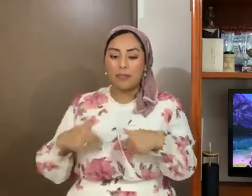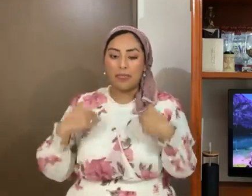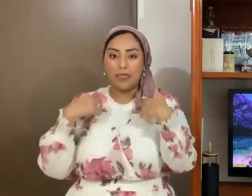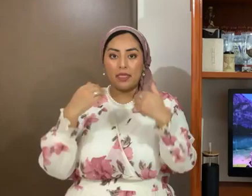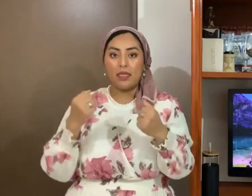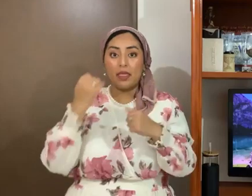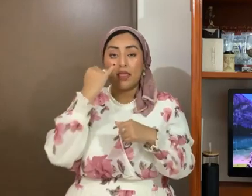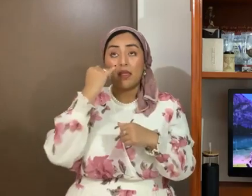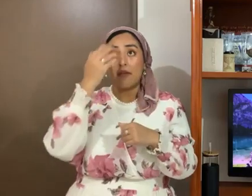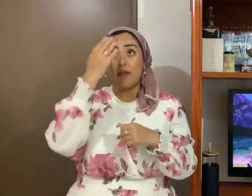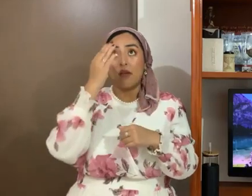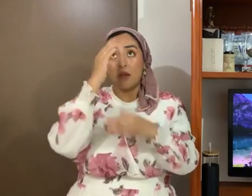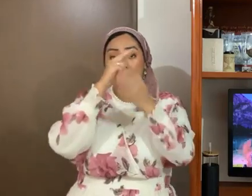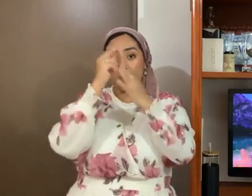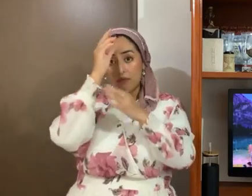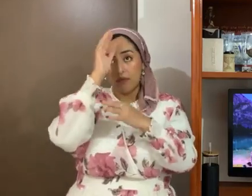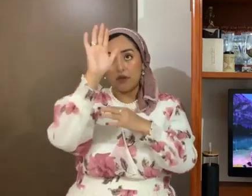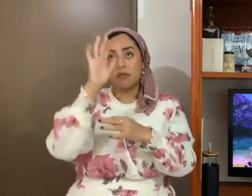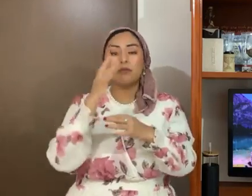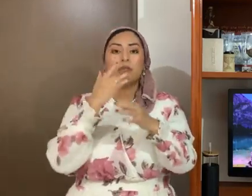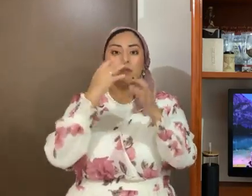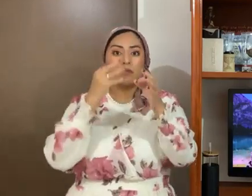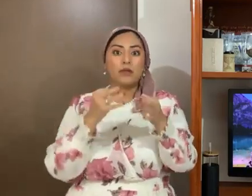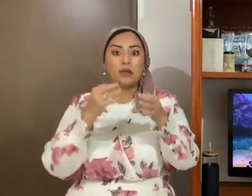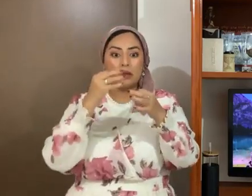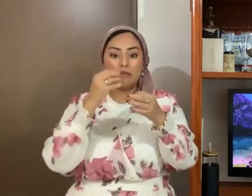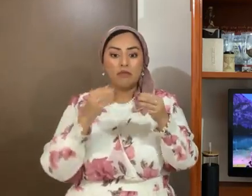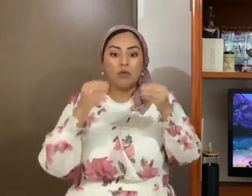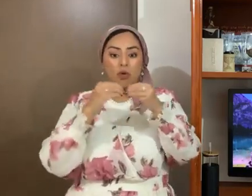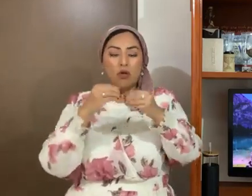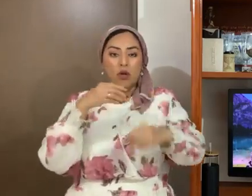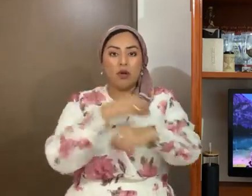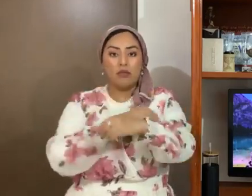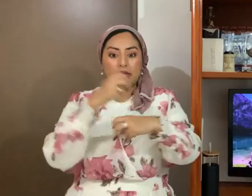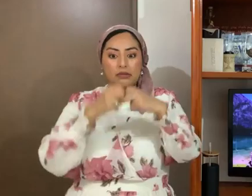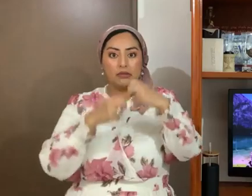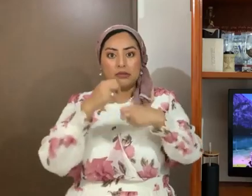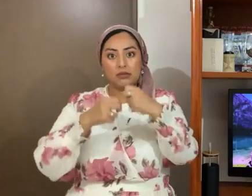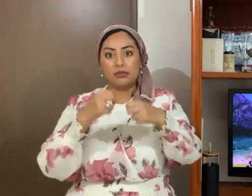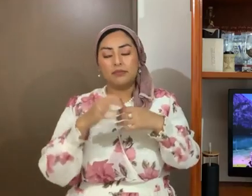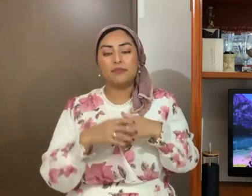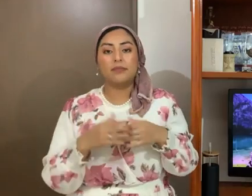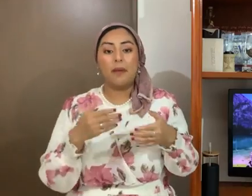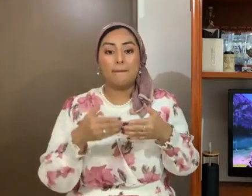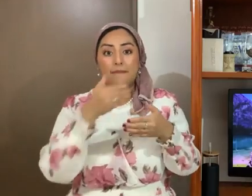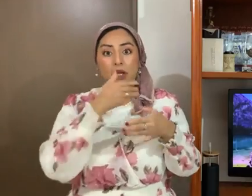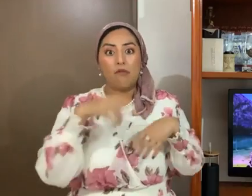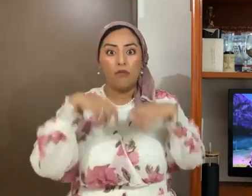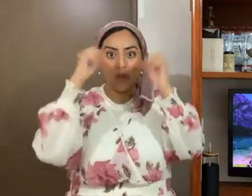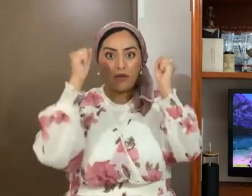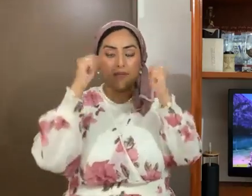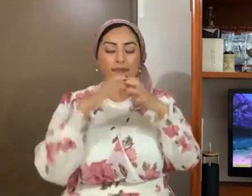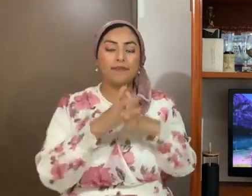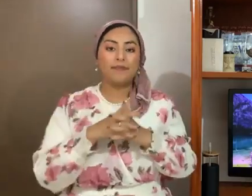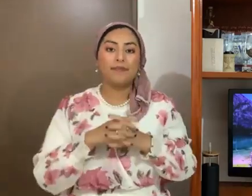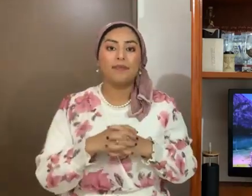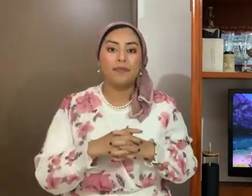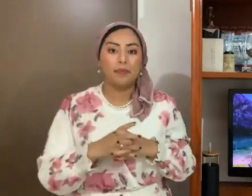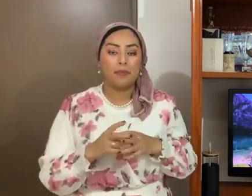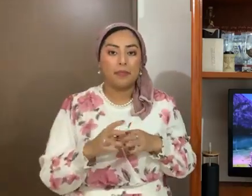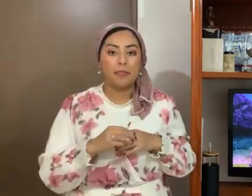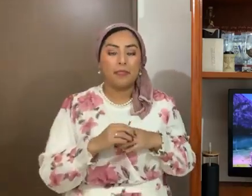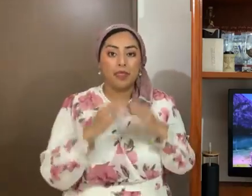subsistencia, si es que el Eterno dispone que las cosas se pongan más críticas antes del Natsal. Amén.